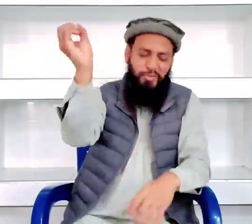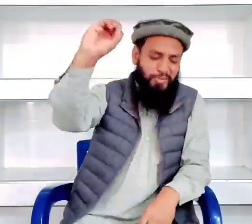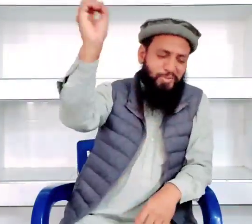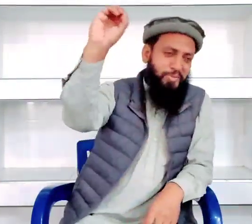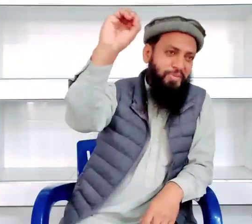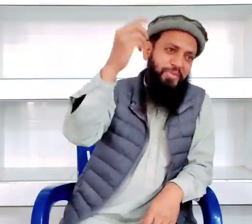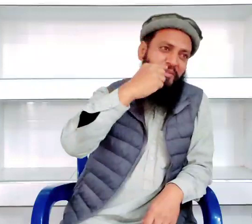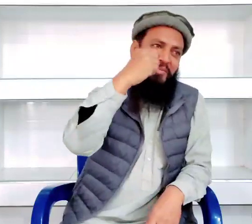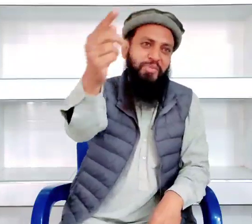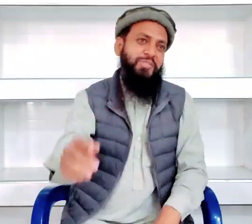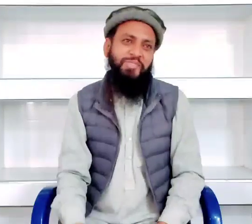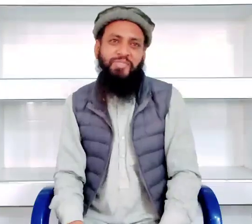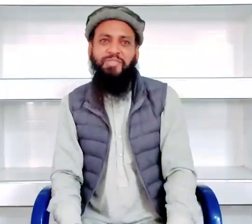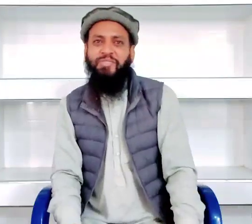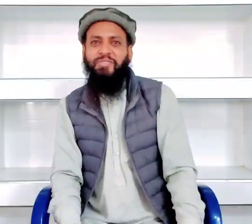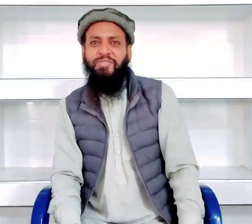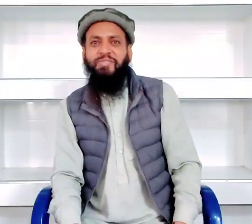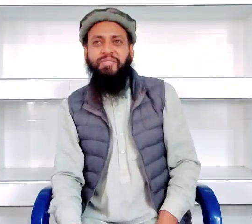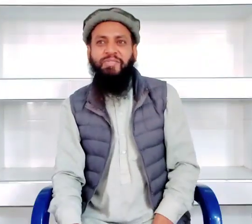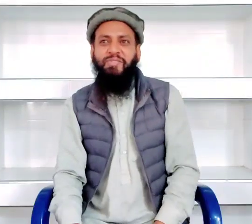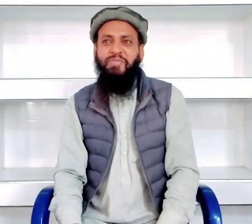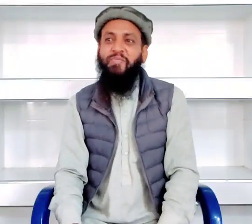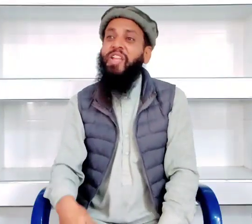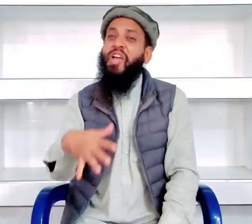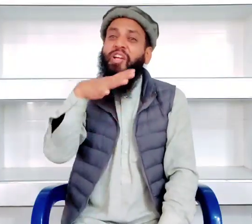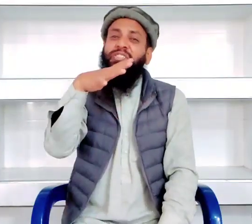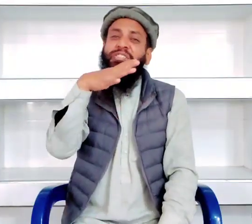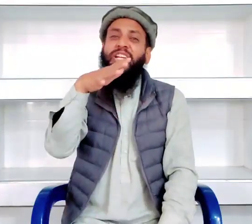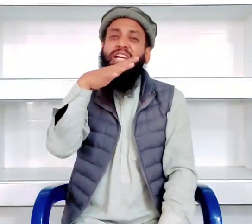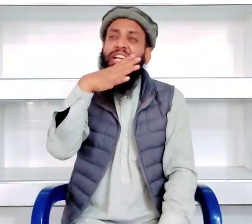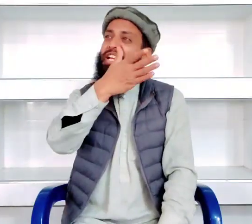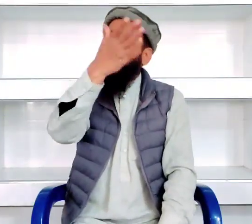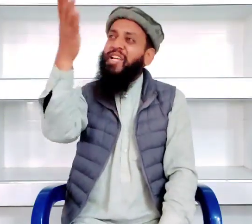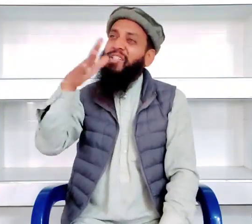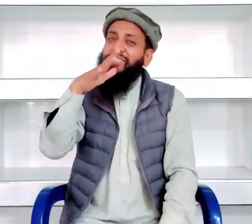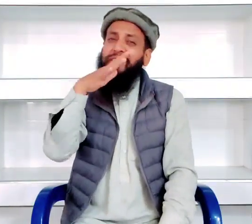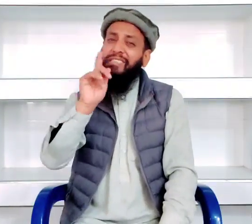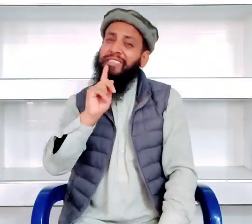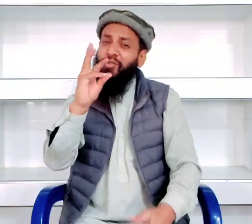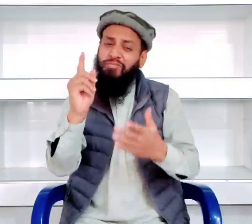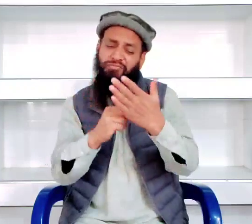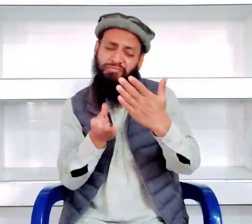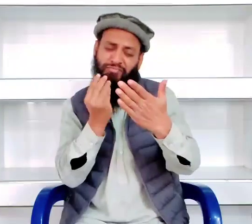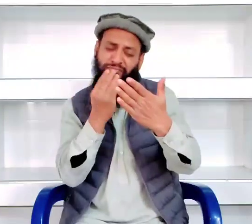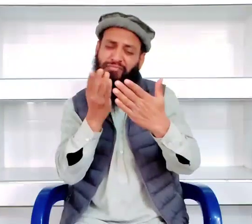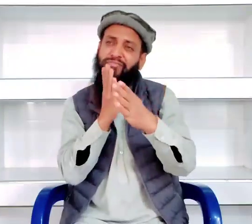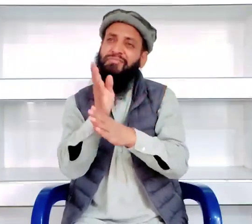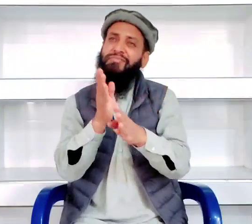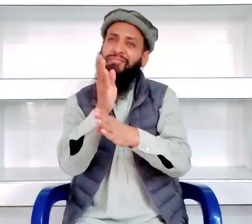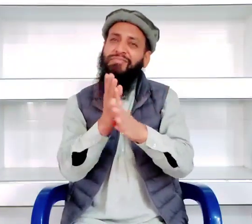ਉਲਮਾ ਇਕਰਾਮ ਜਿਹੜੇ ਨੇ ਇੰਤਹਾਈ ਕਲੀਲ ਮੌਕੇ ਦੇ ਅੰਦਰ ਕੰਮ ਕਰ ਰਹੇ ਨੇ ਤੇ ਖੁਦਾ ਦੀ ਕਿਸਮ ਇਹਨਾਂ ਦੀ ਬਦੌਲਤ ਹੀ